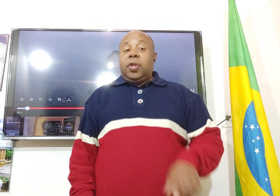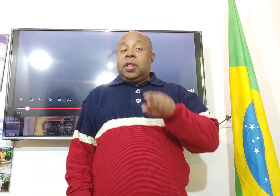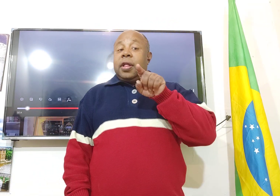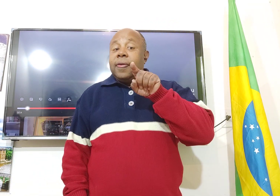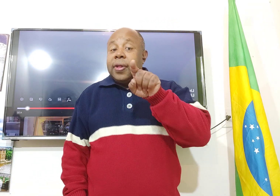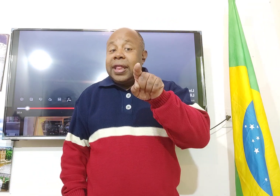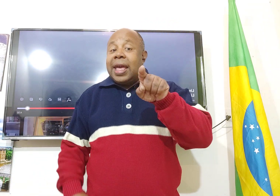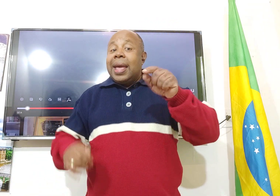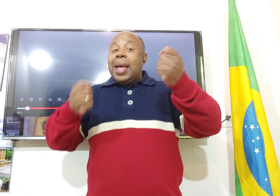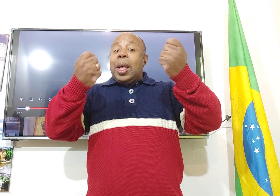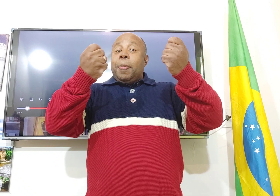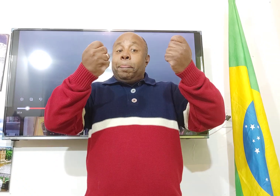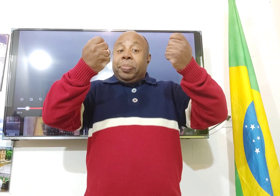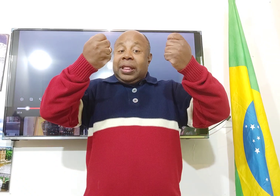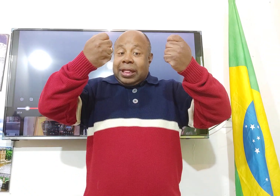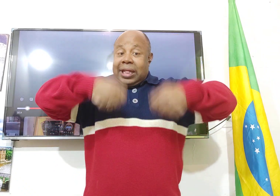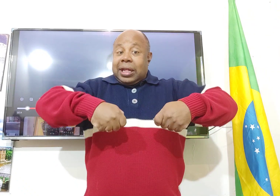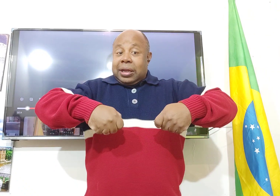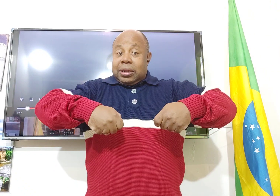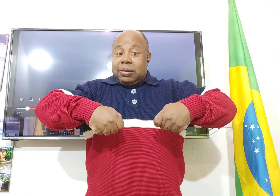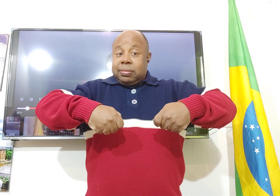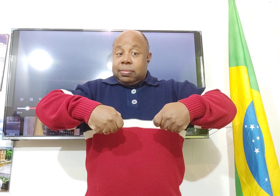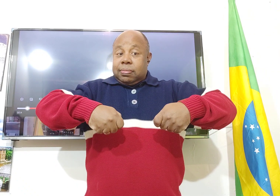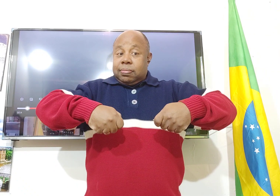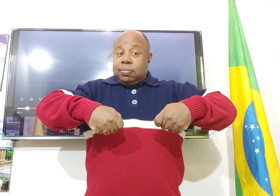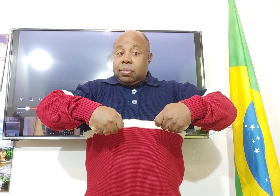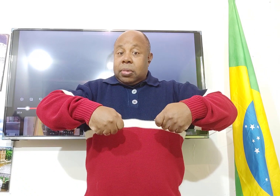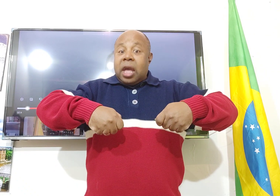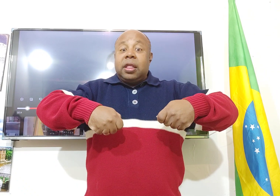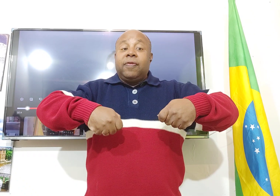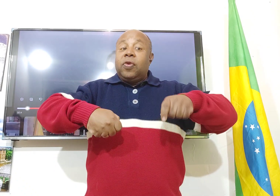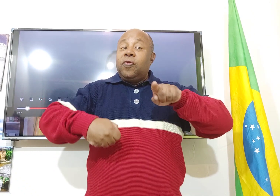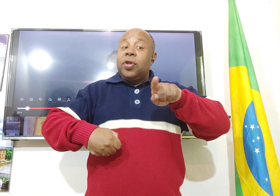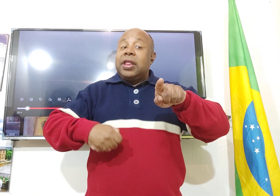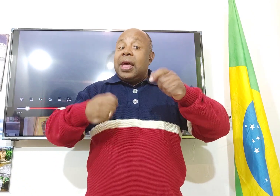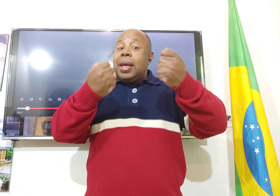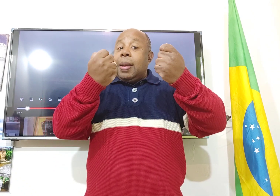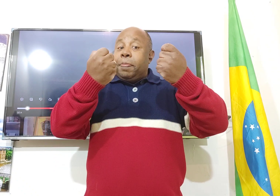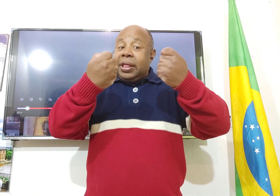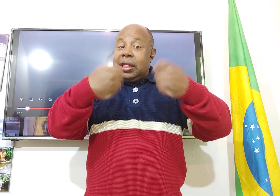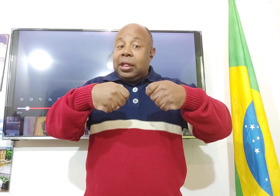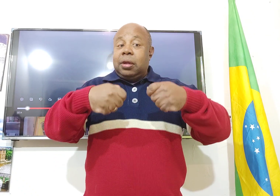Deus. Você precisa. Aí sim, você precisa.